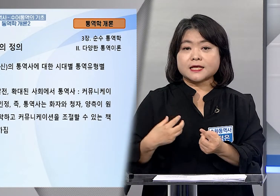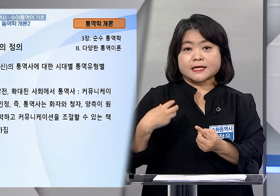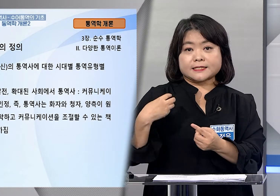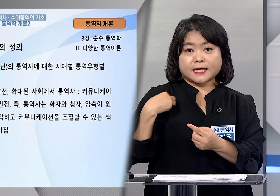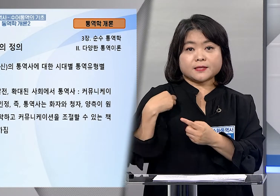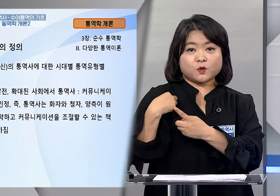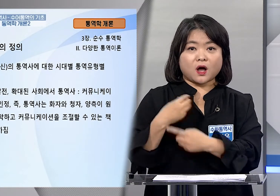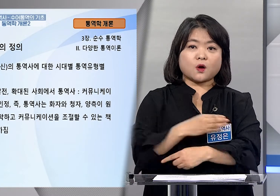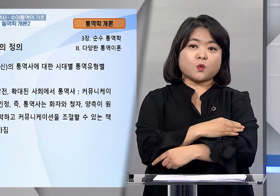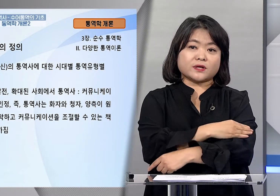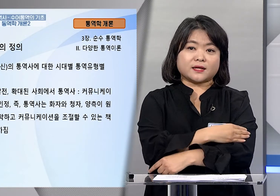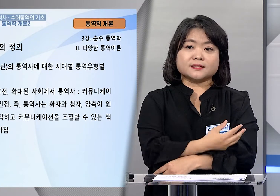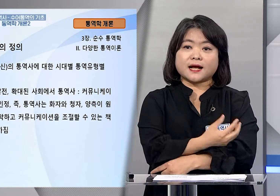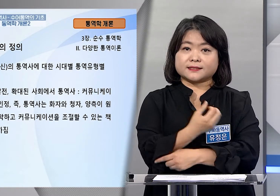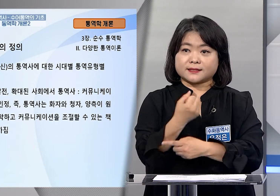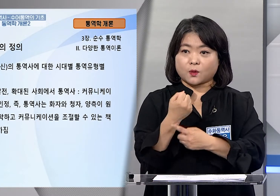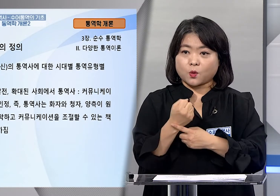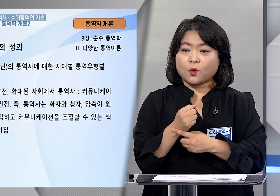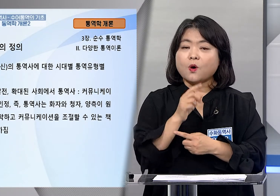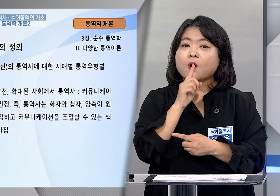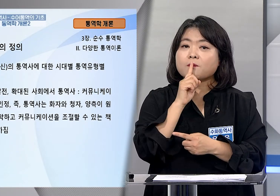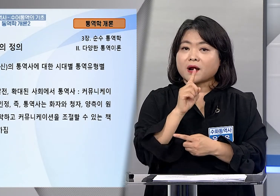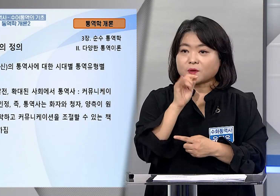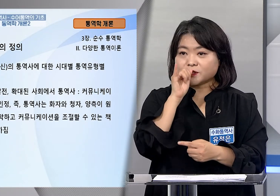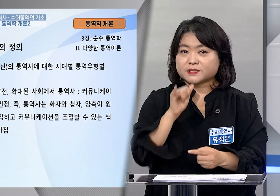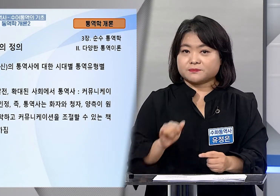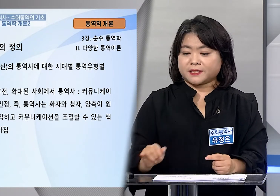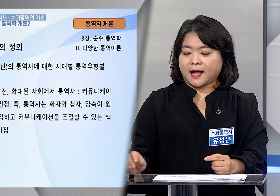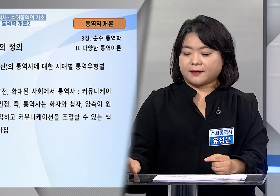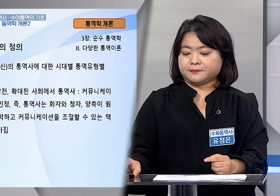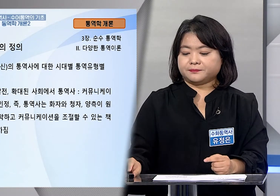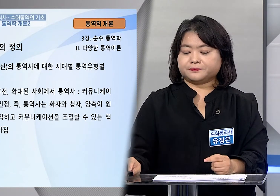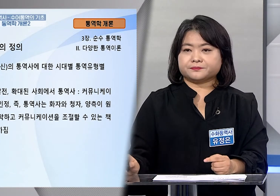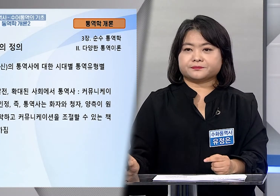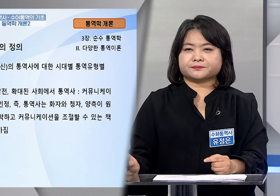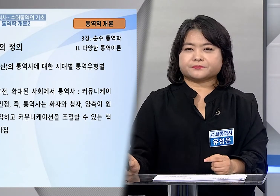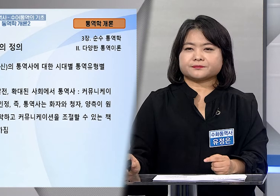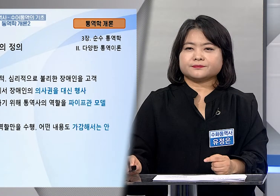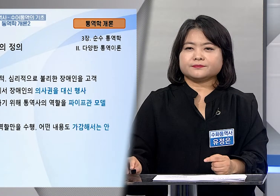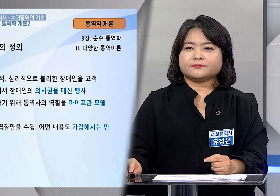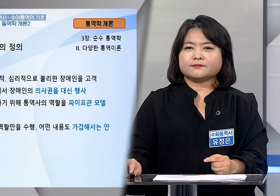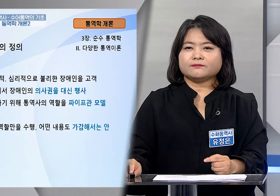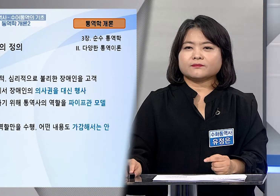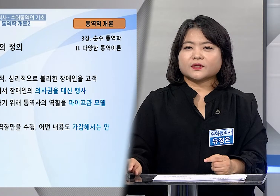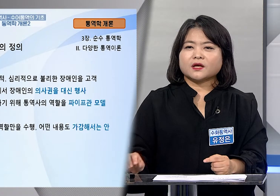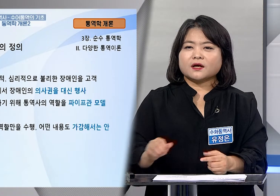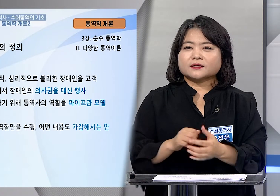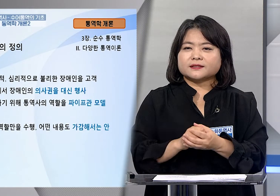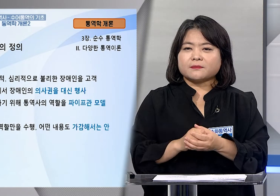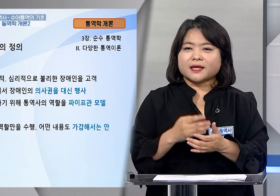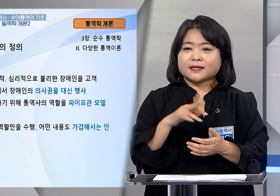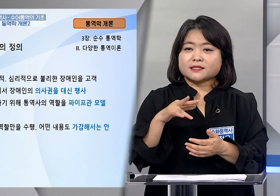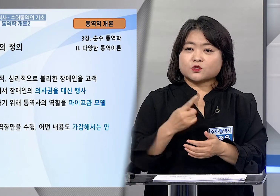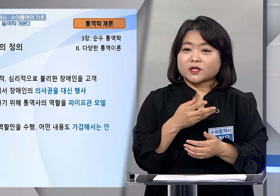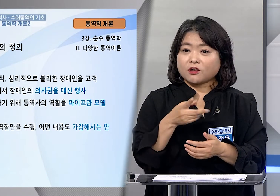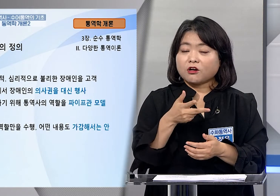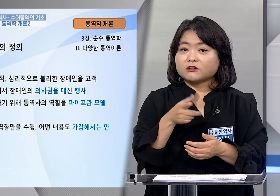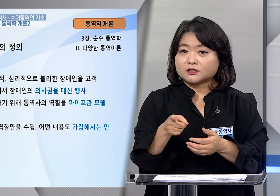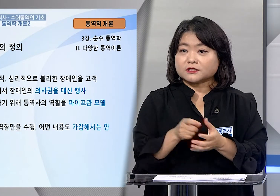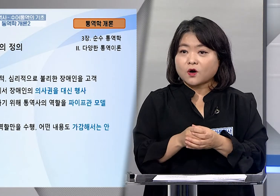책임과 권한을 가진다고 말하고 있습니다. 그 다음에 타치와 터너는요.